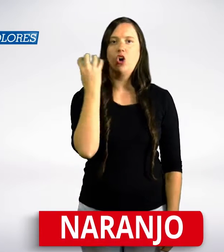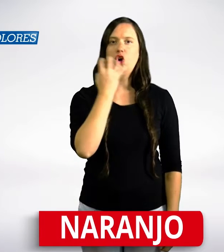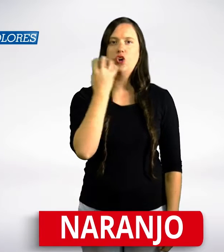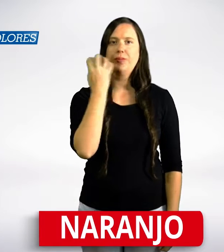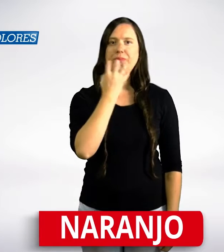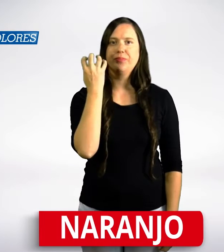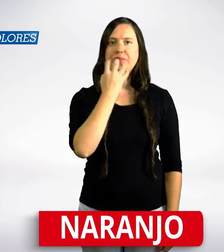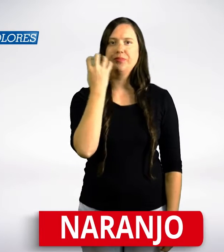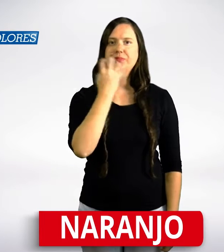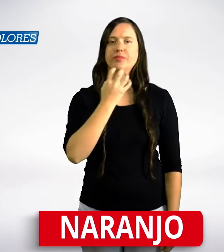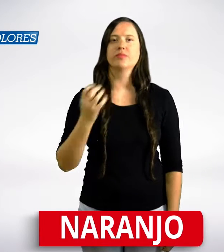Naranjo.